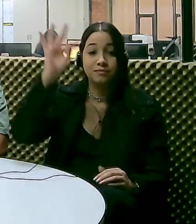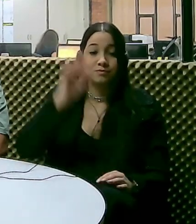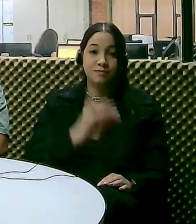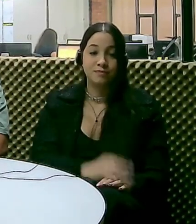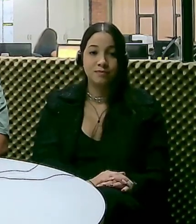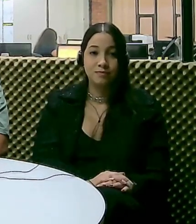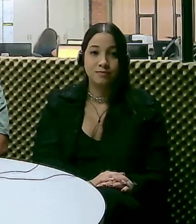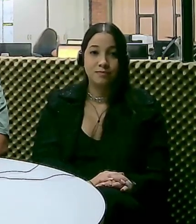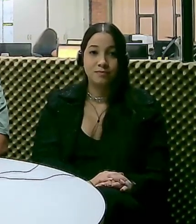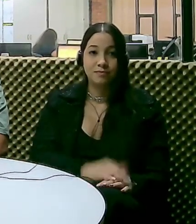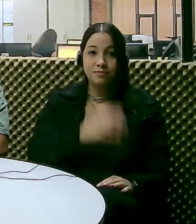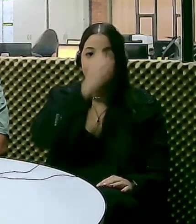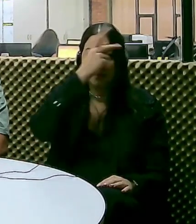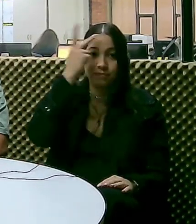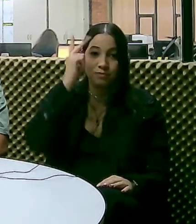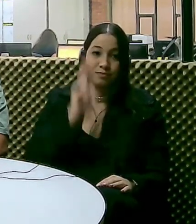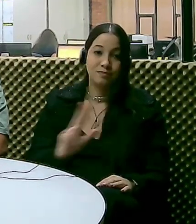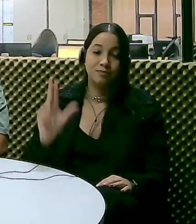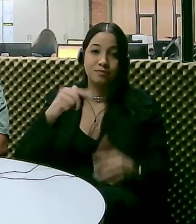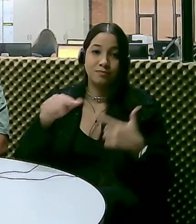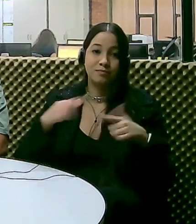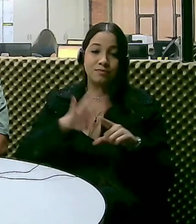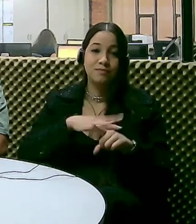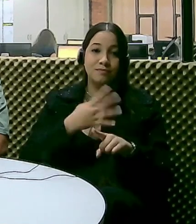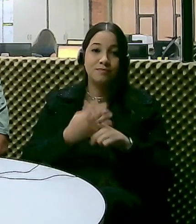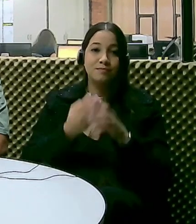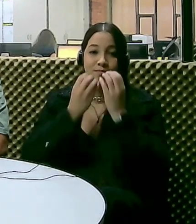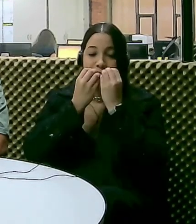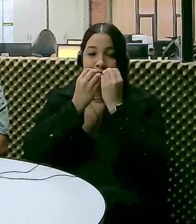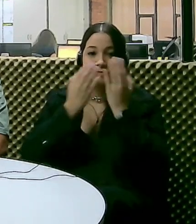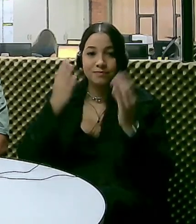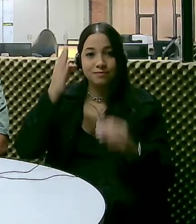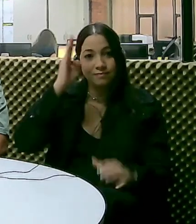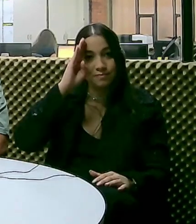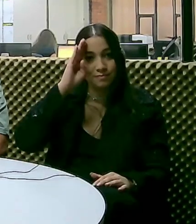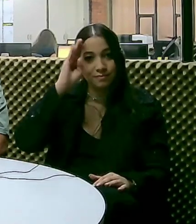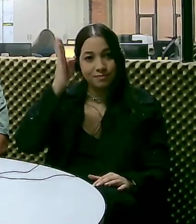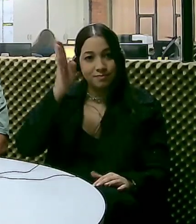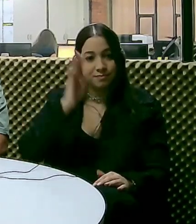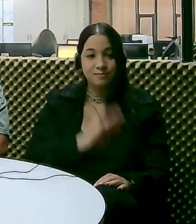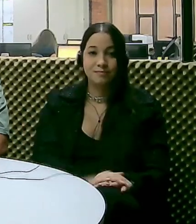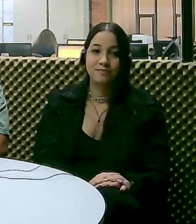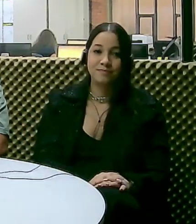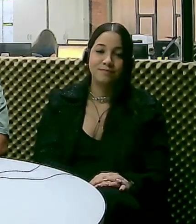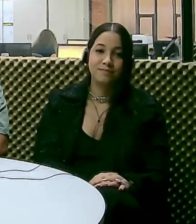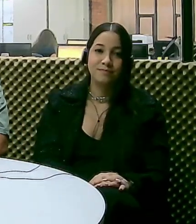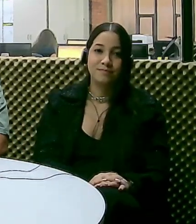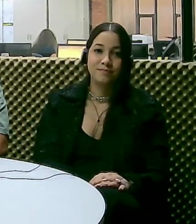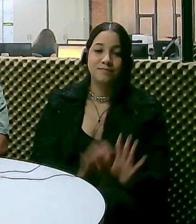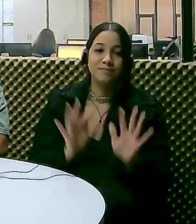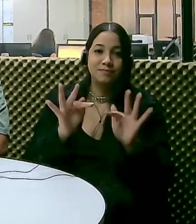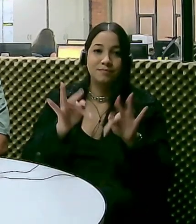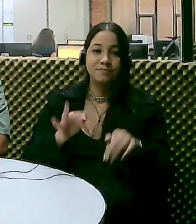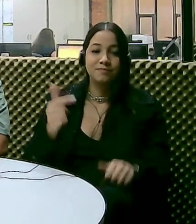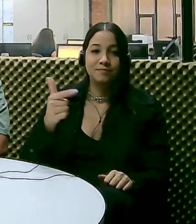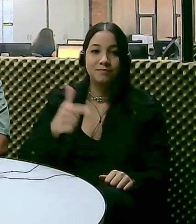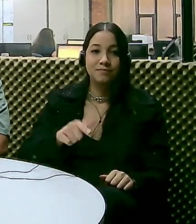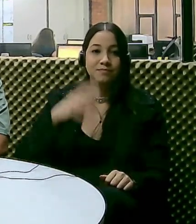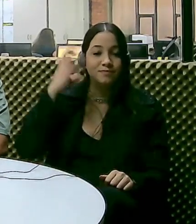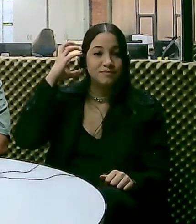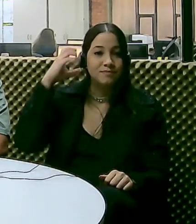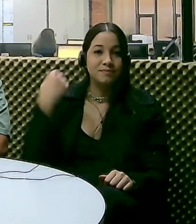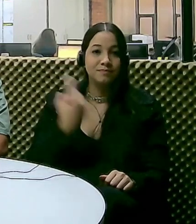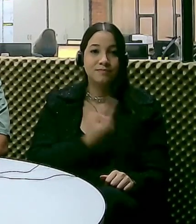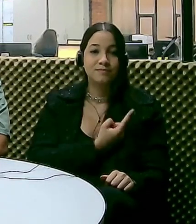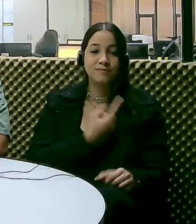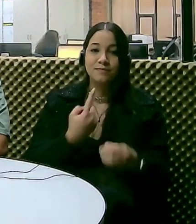de Castro Kalimann. Prefeitura de Uberlândia, fazer mais, fazer bem. Até a próxima. Fica por aqui mais uma